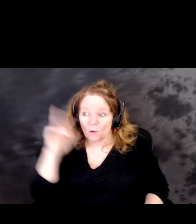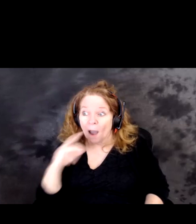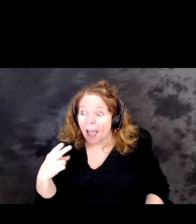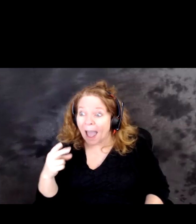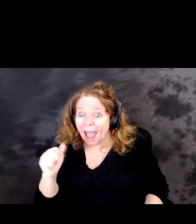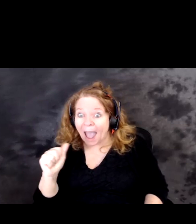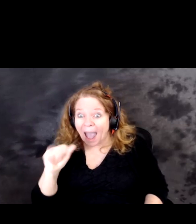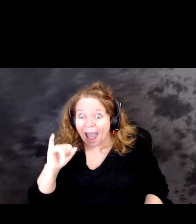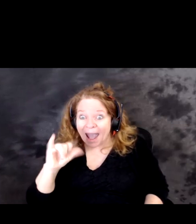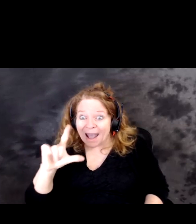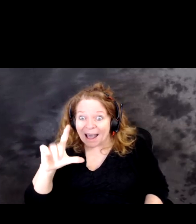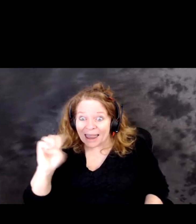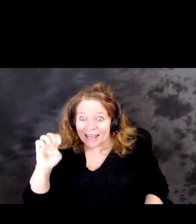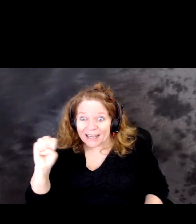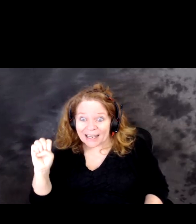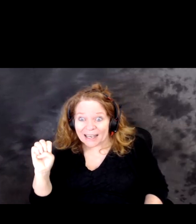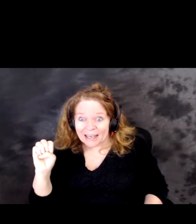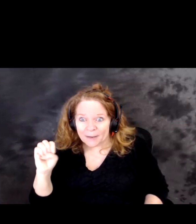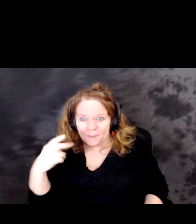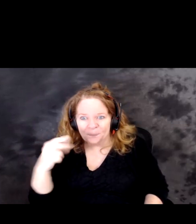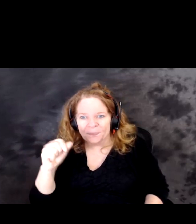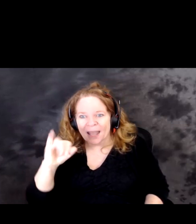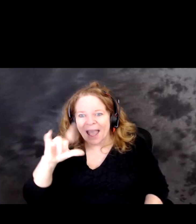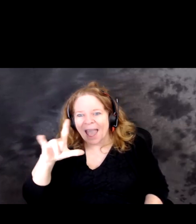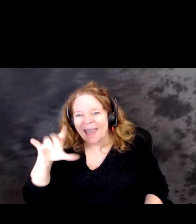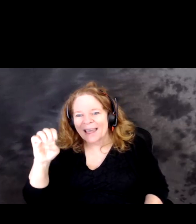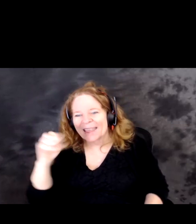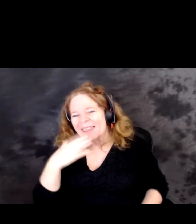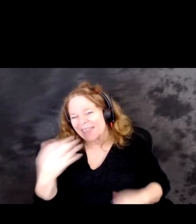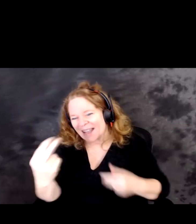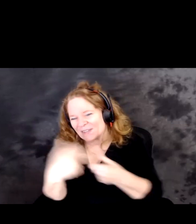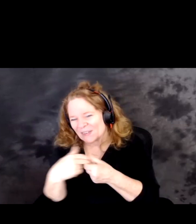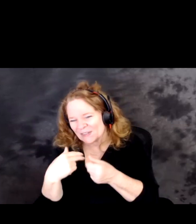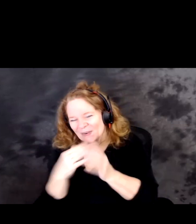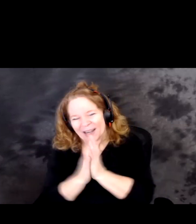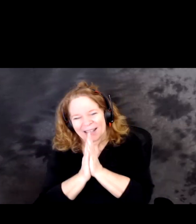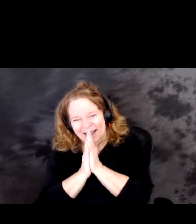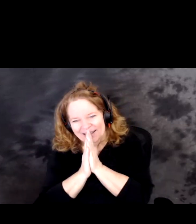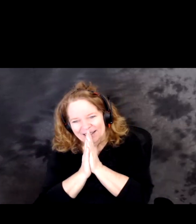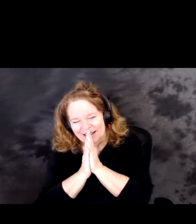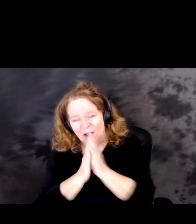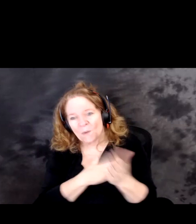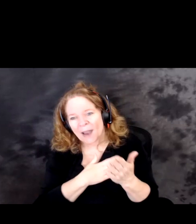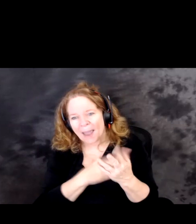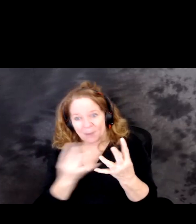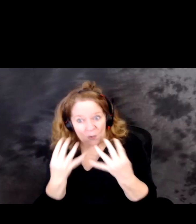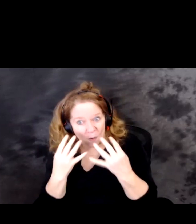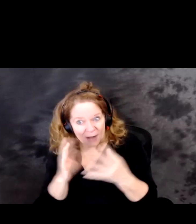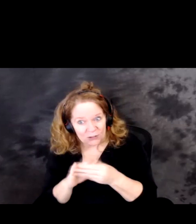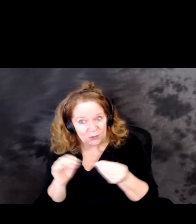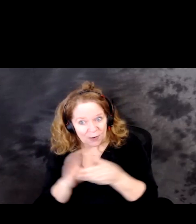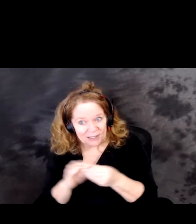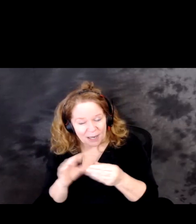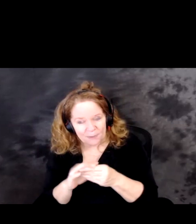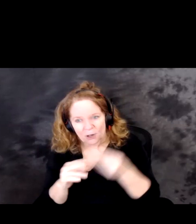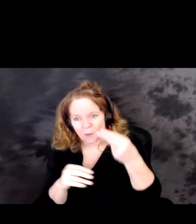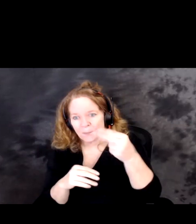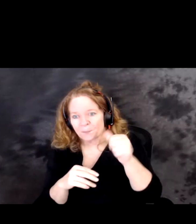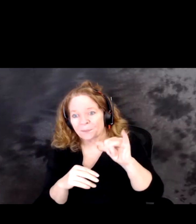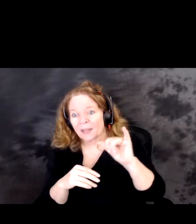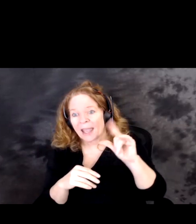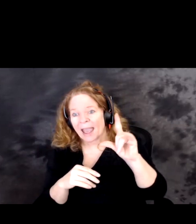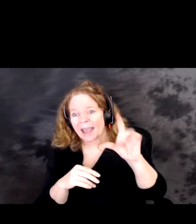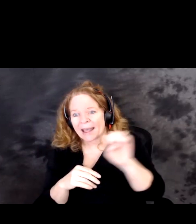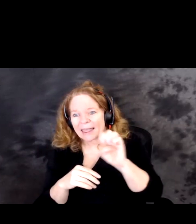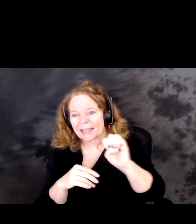do? Para Hayley, ¿qué sigue? Estar aquí, Hayley, nos encantó tenerte aquí en nuestra hora